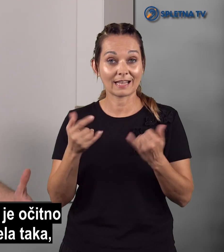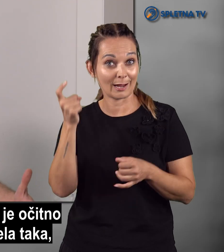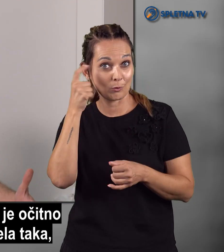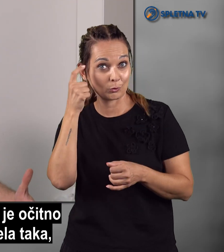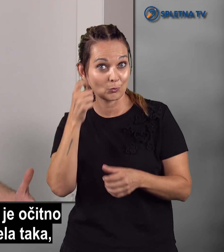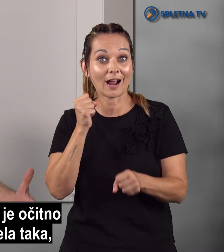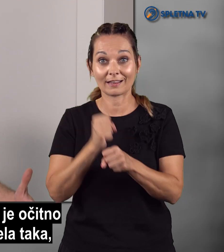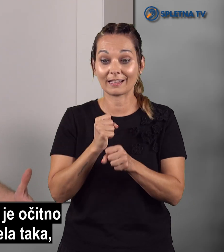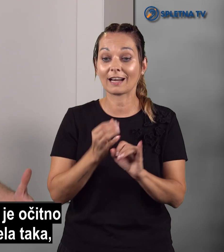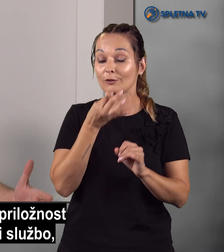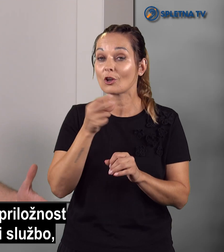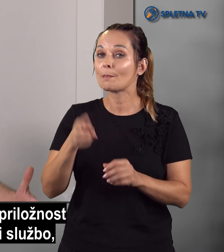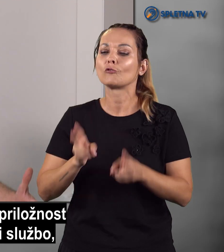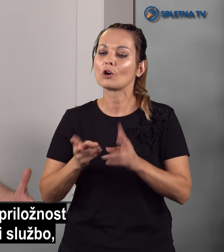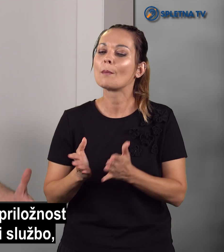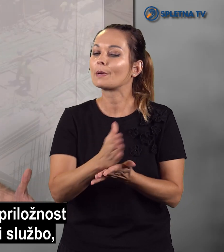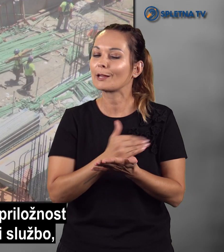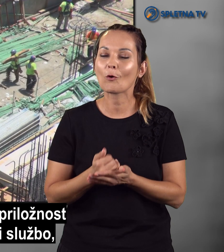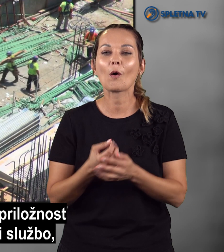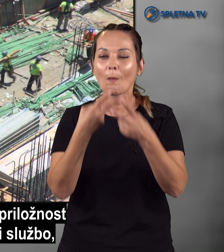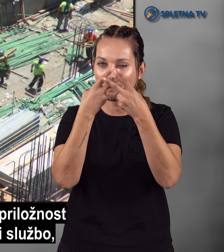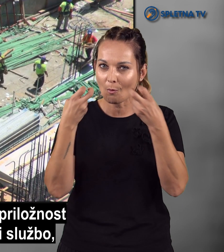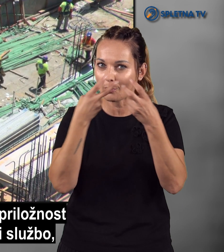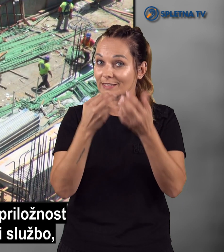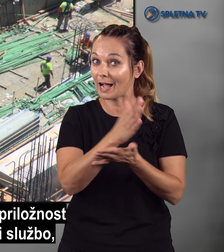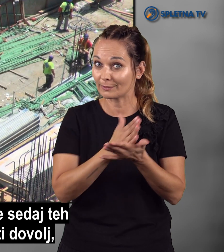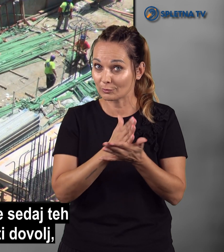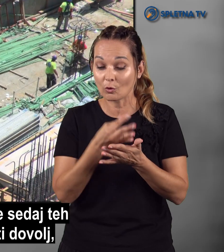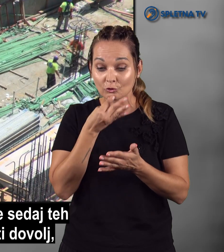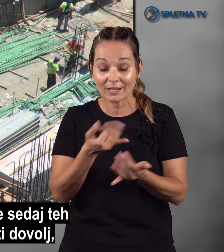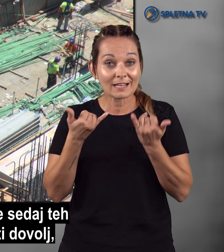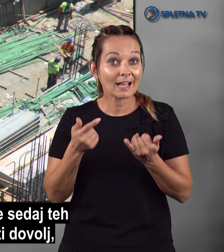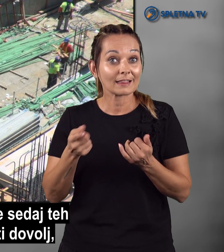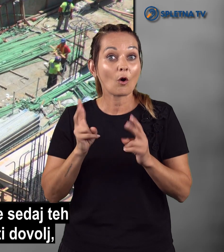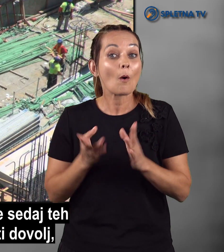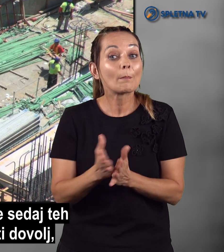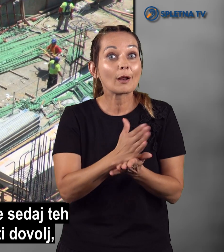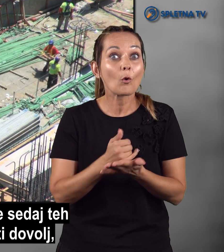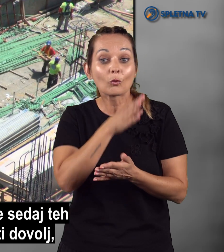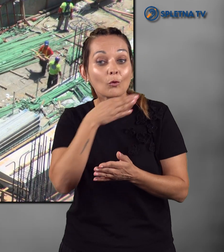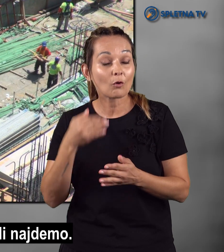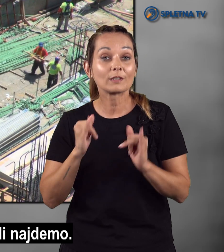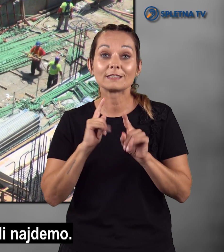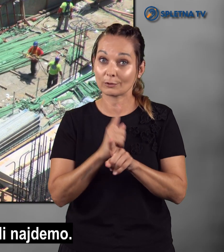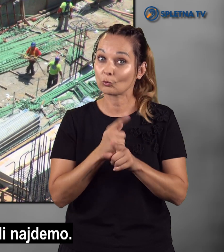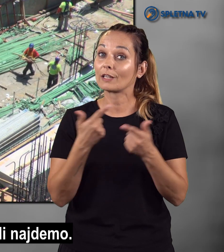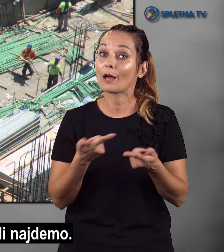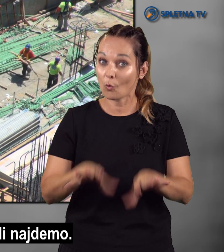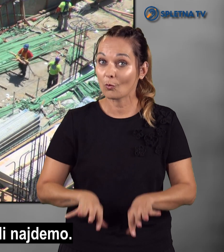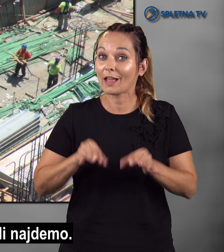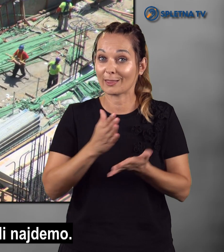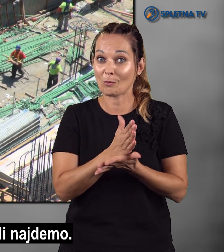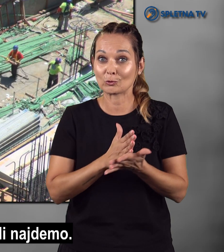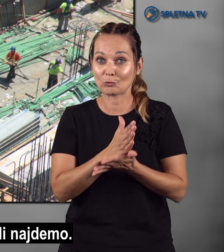očitno kultura dela taka, da če imaš priložnost si poiskati službo in če kdaj je zdaj teh priložnosti dovolj, si službo tudi